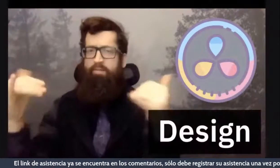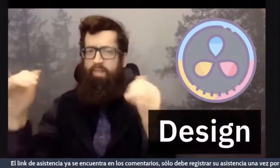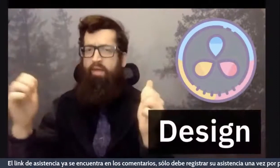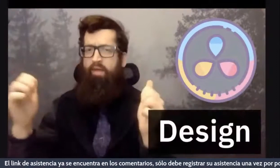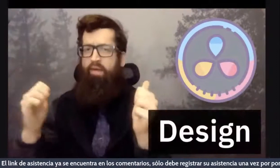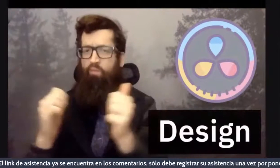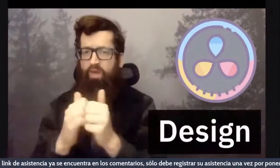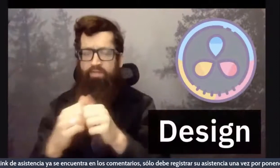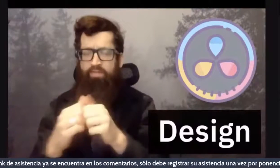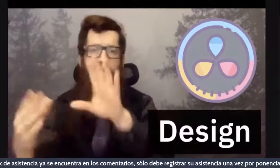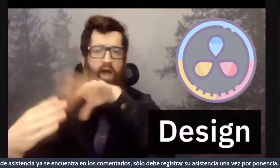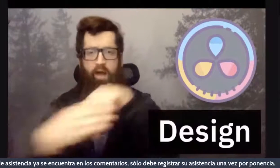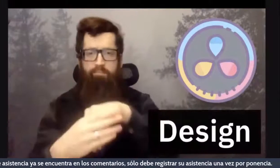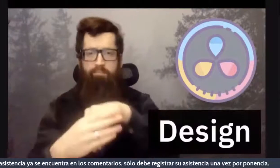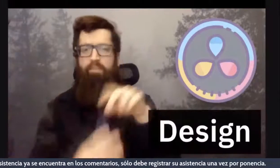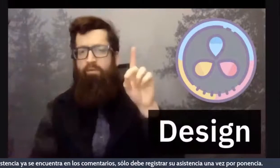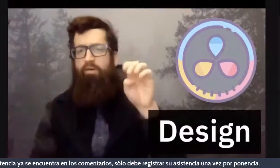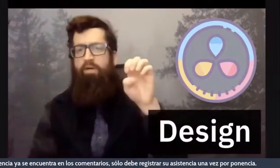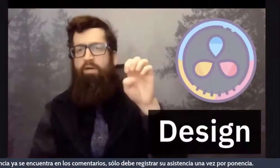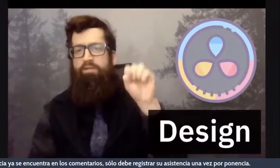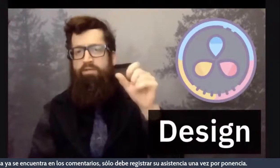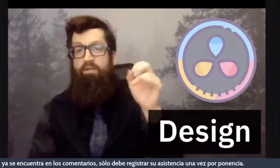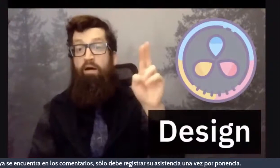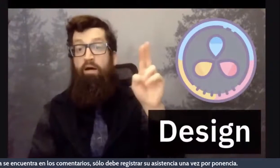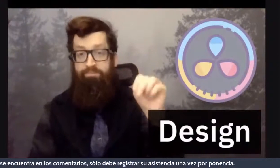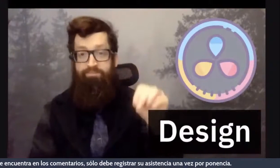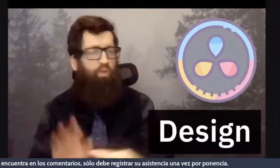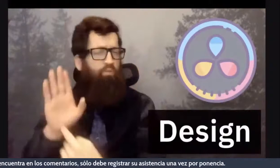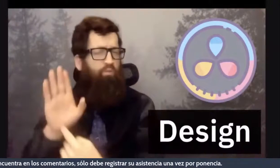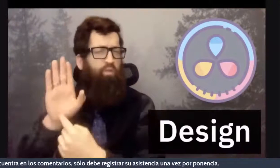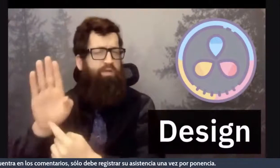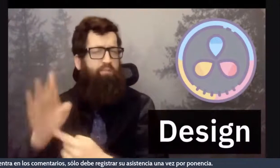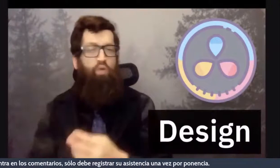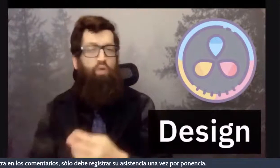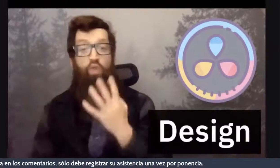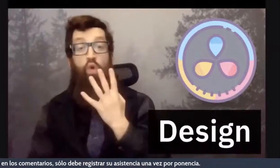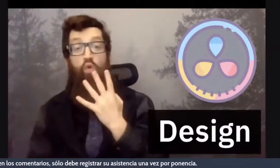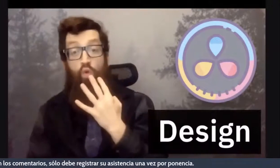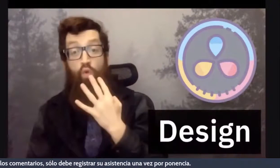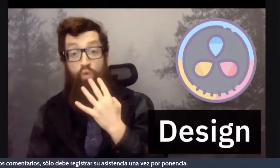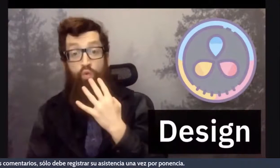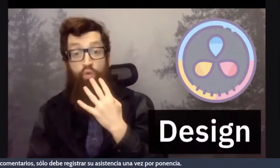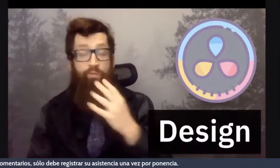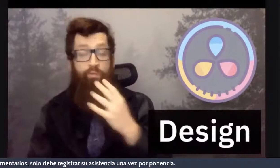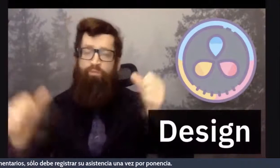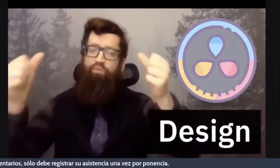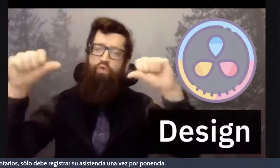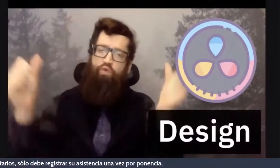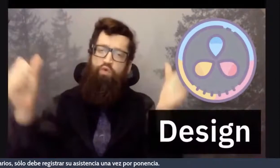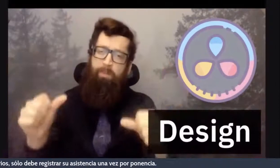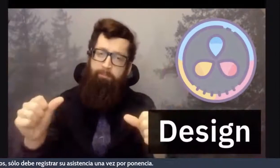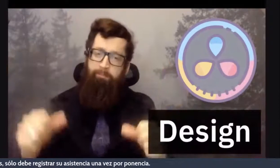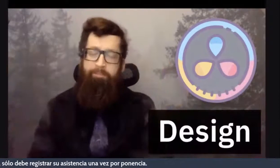las formas, el diseño, la fuente, los